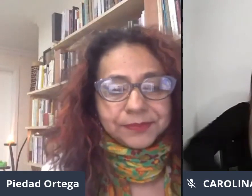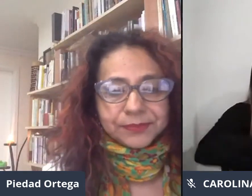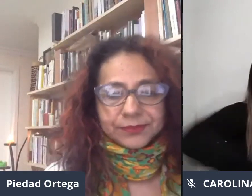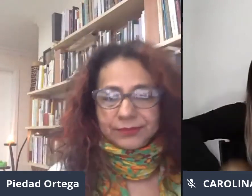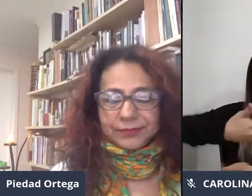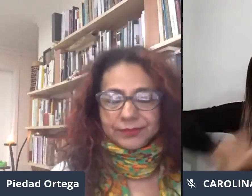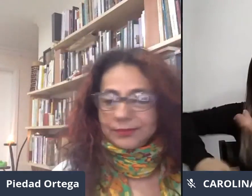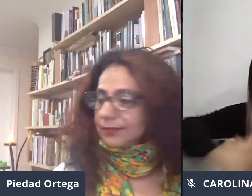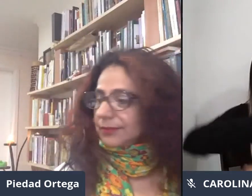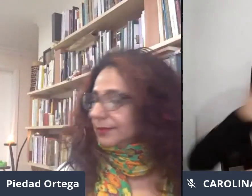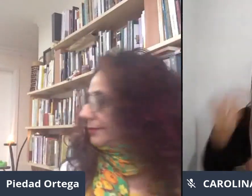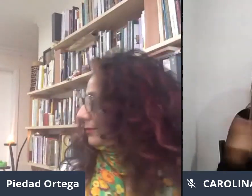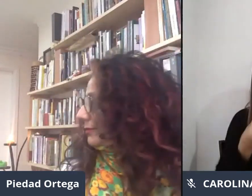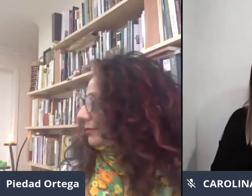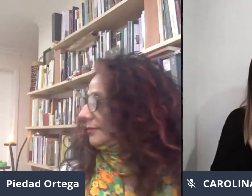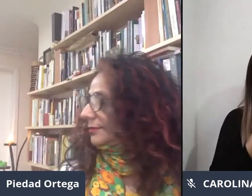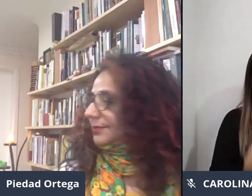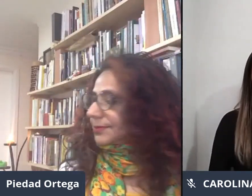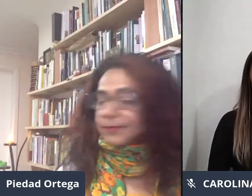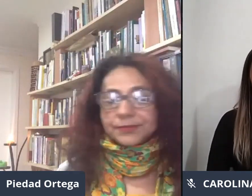compañeras.